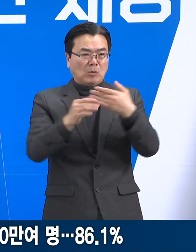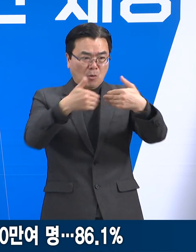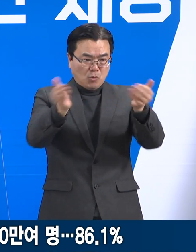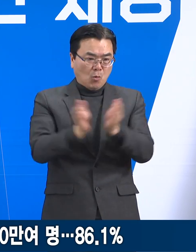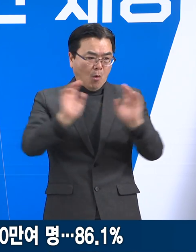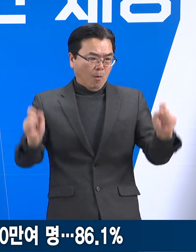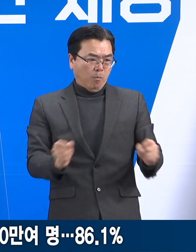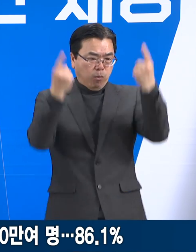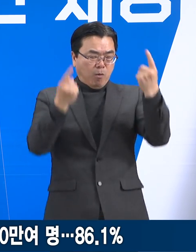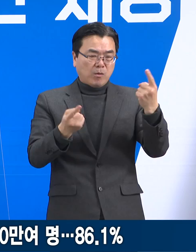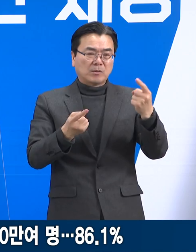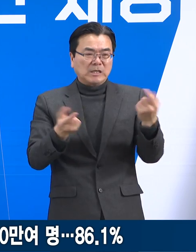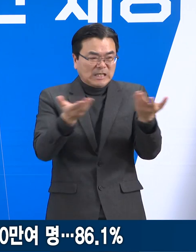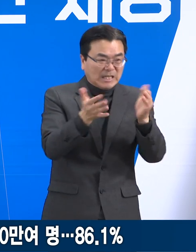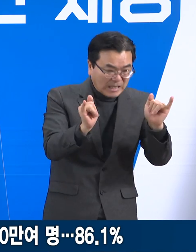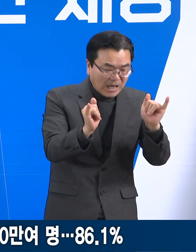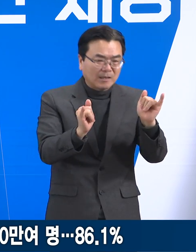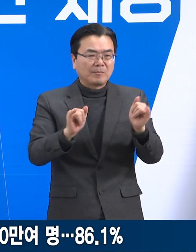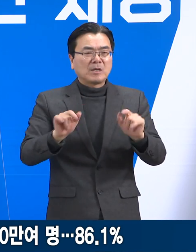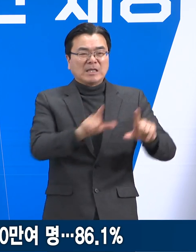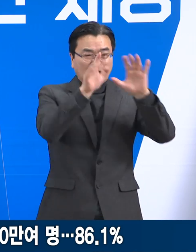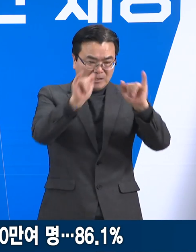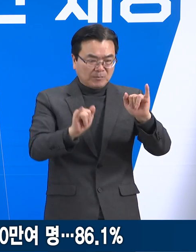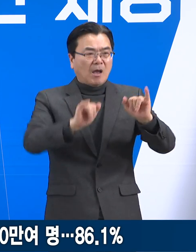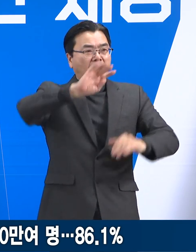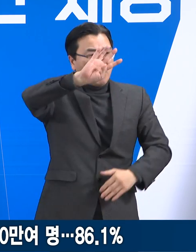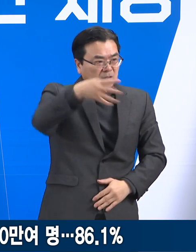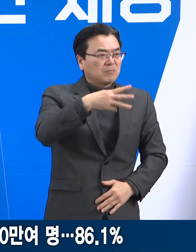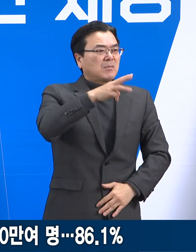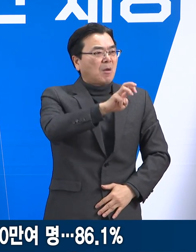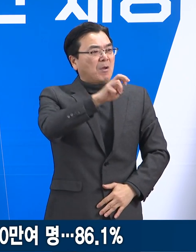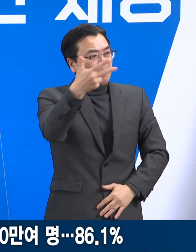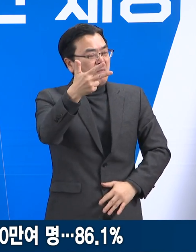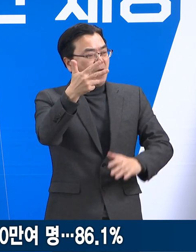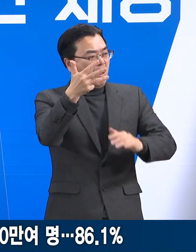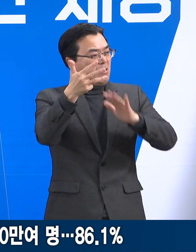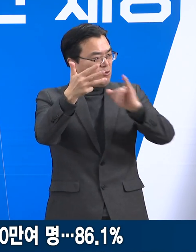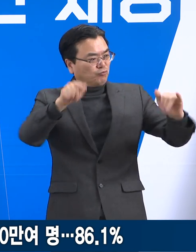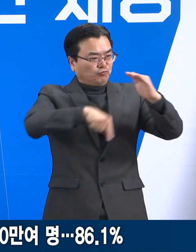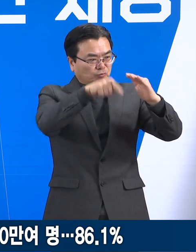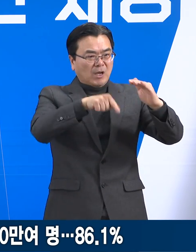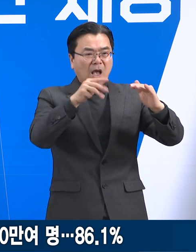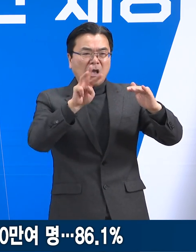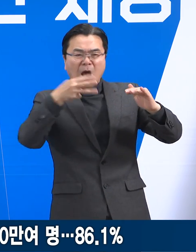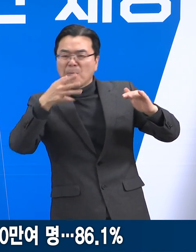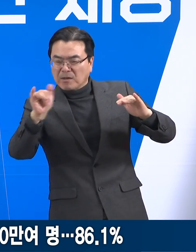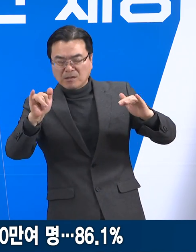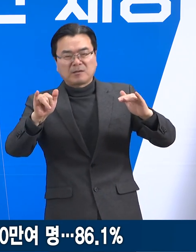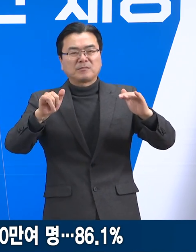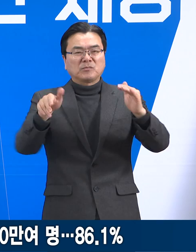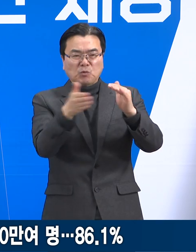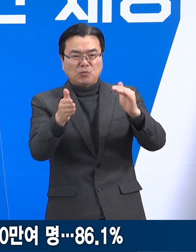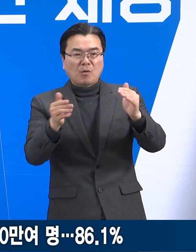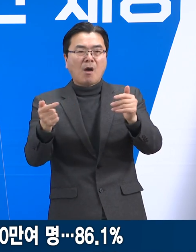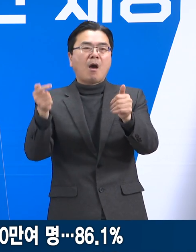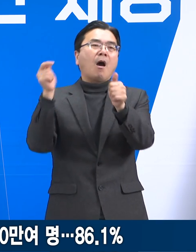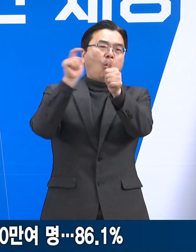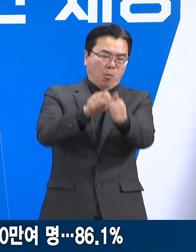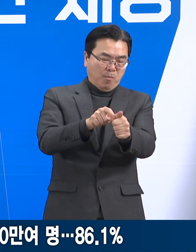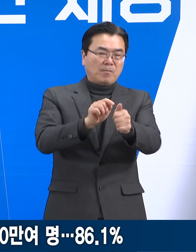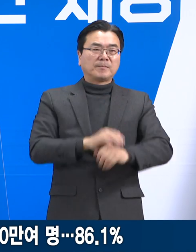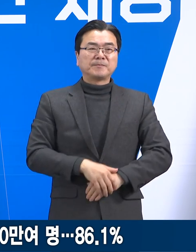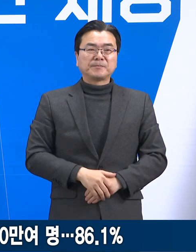발생해 입소자 및 종사자 428명 중 321명이 확진 판정을 받았습니다. 이 중